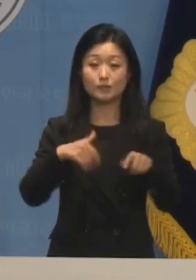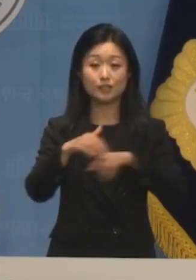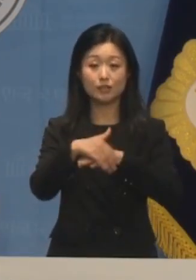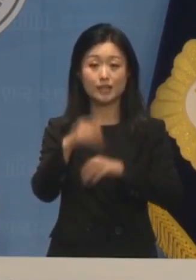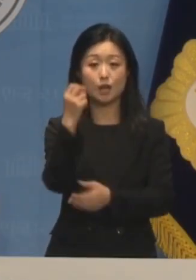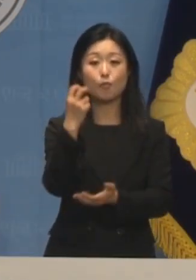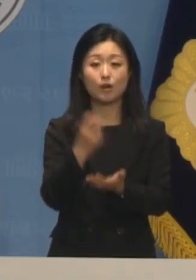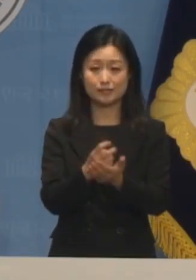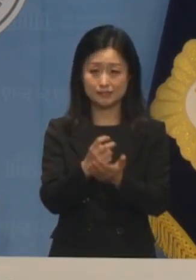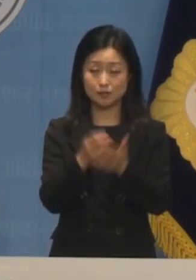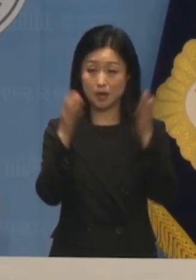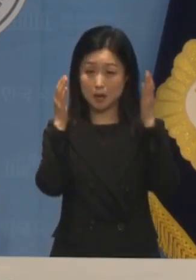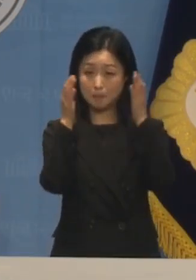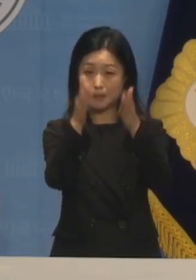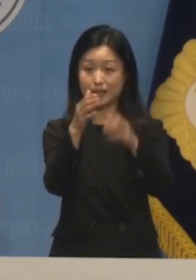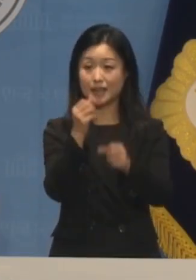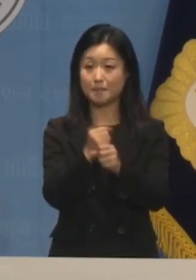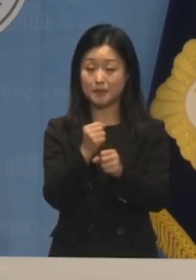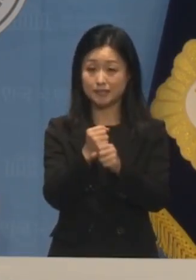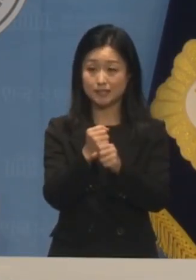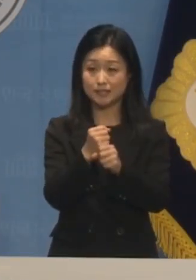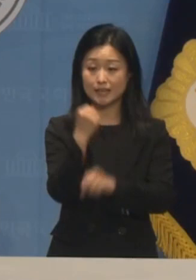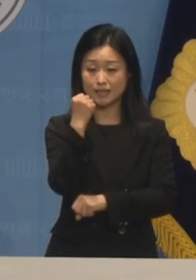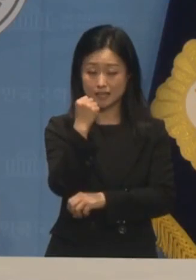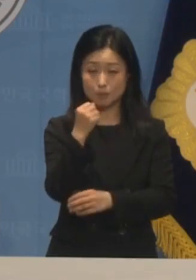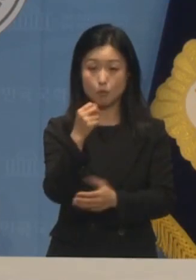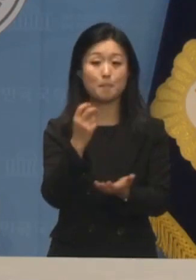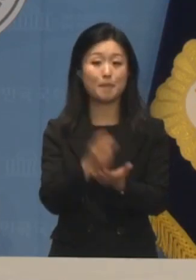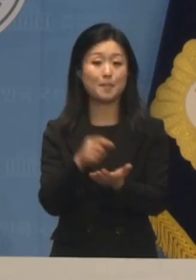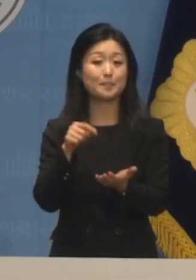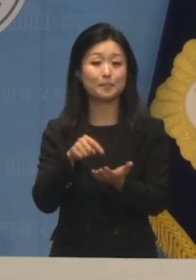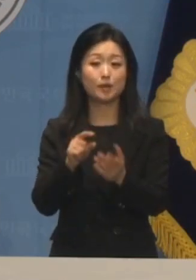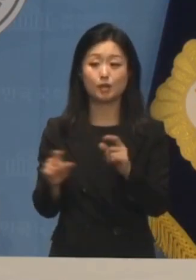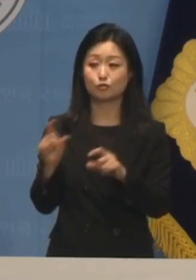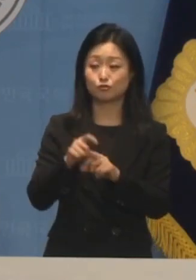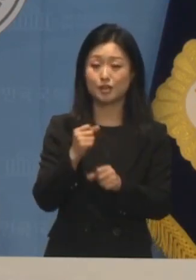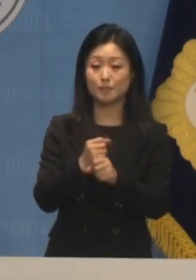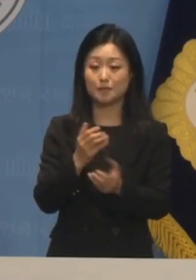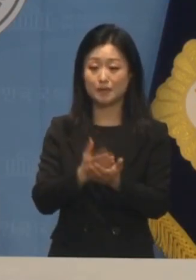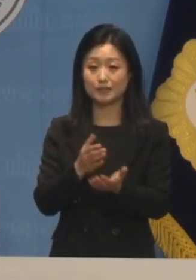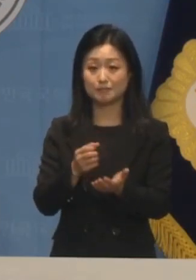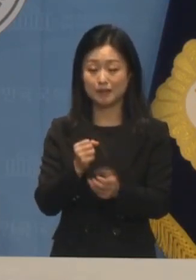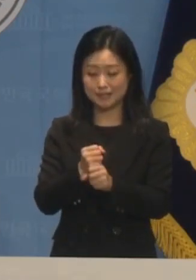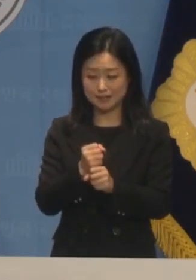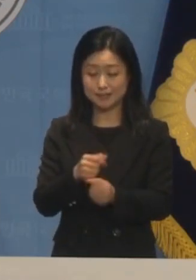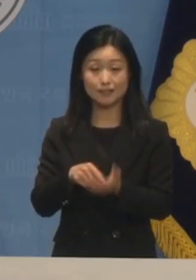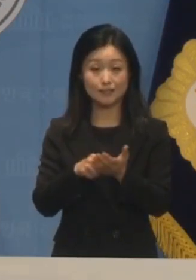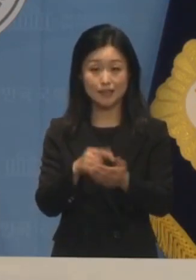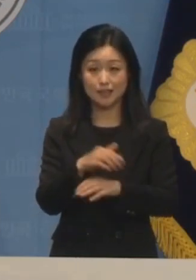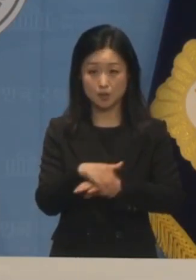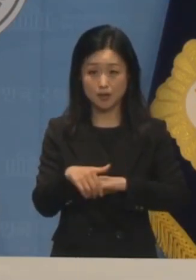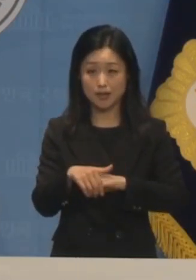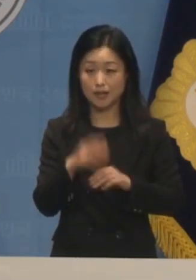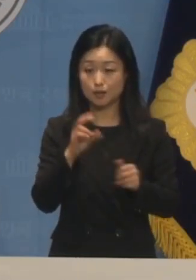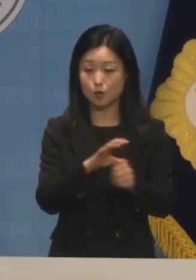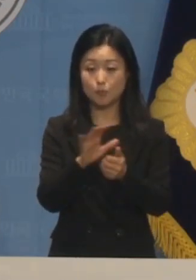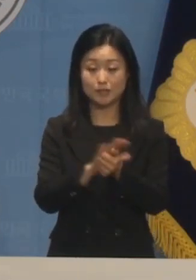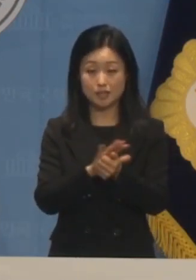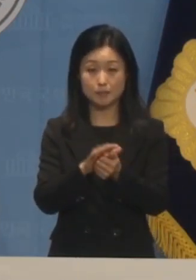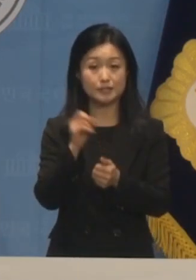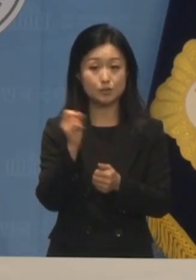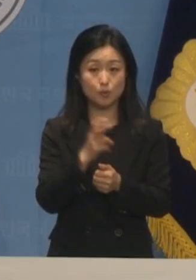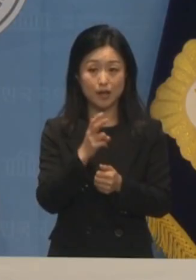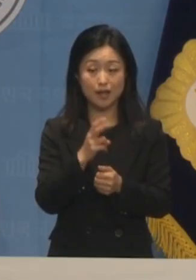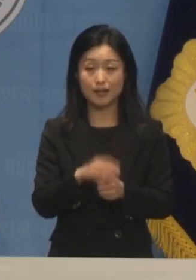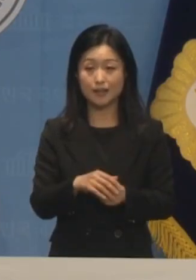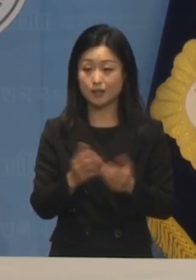원칙과 방향을 정하는 돌봄 기본법을 추가적으로 발의해 제정에 나설 것입니다. 돌봄 서비스와